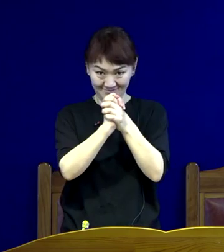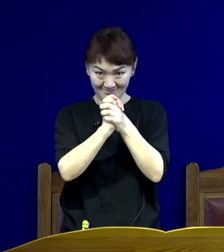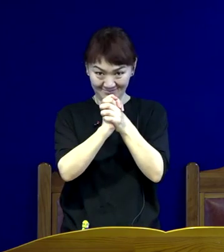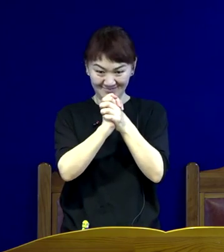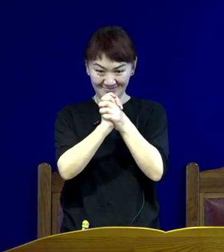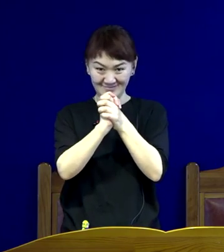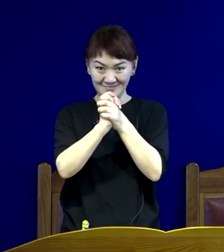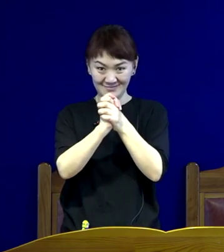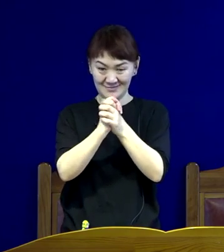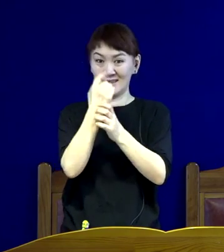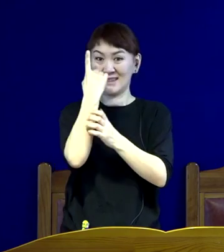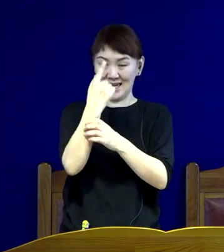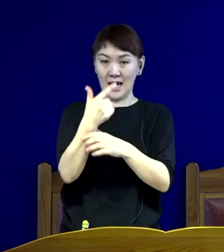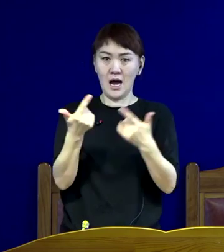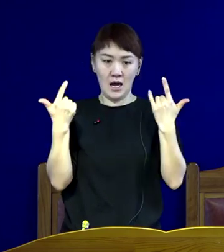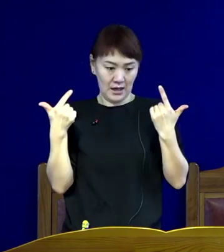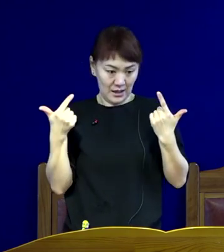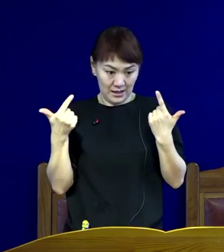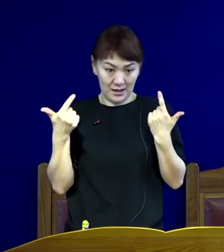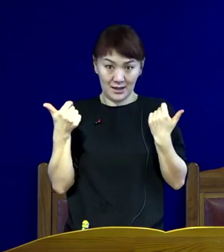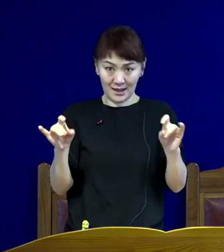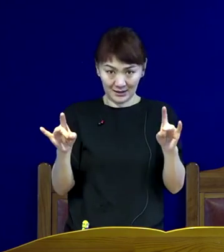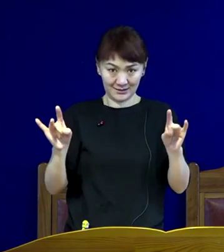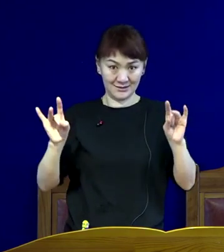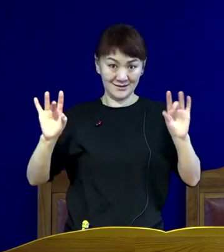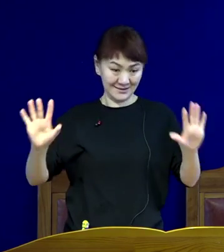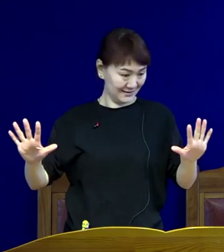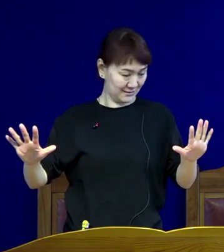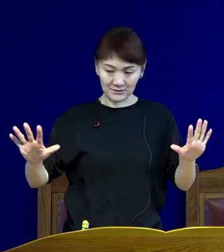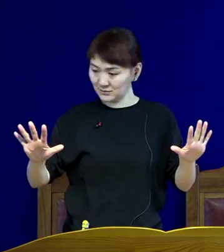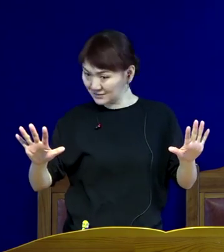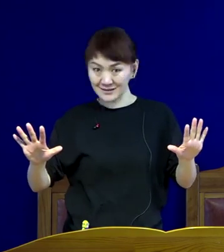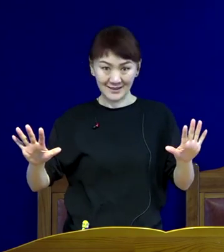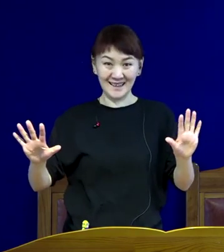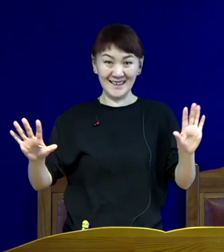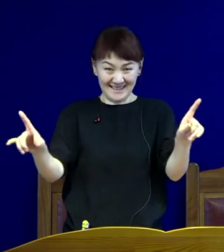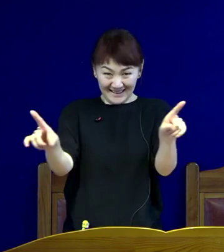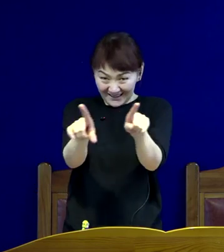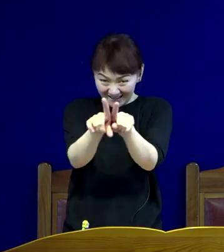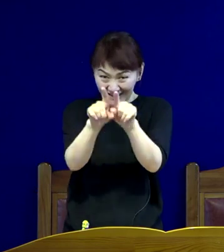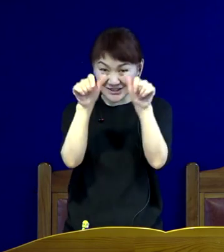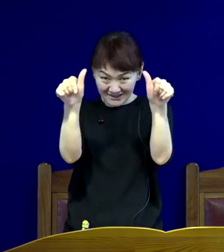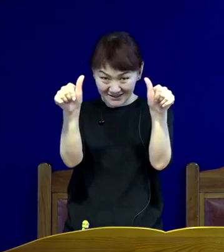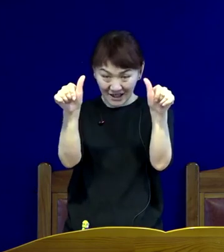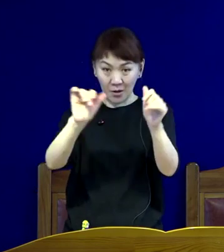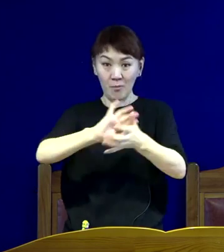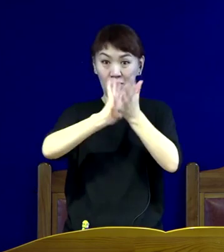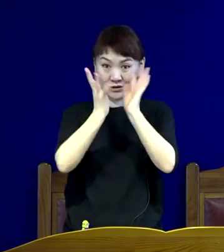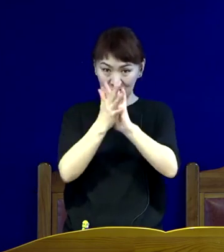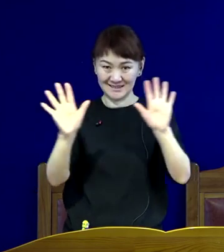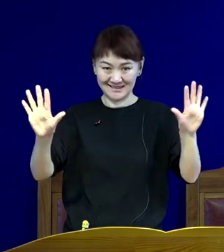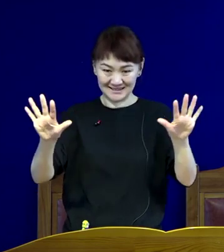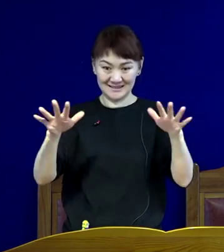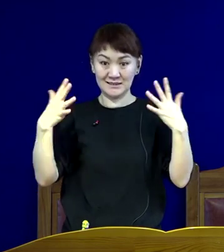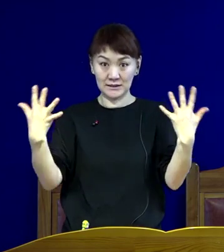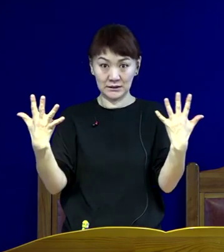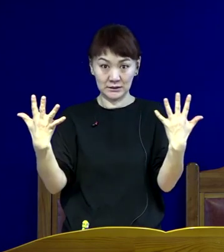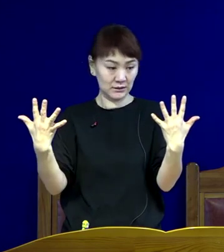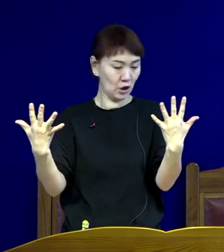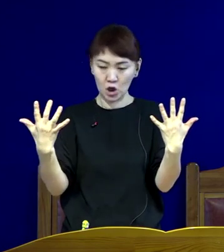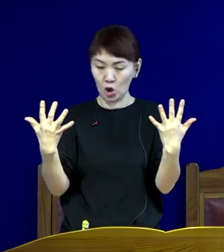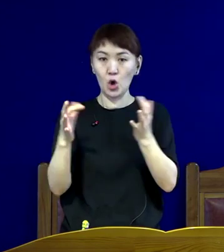өөр байгаа. 2 гар маань хэлбэр дүрс нь өөр байдаг. Гэтэ яг адилхан хэлбэр дүрстэй байх юм бол энэ 2 гар нэгдмэл